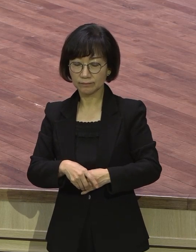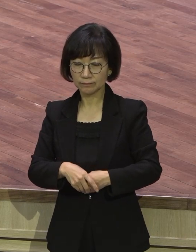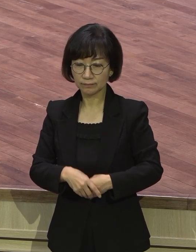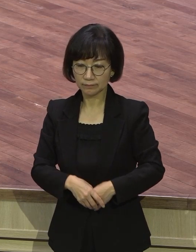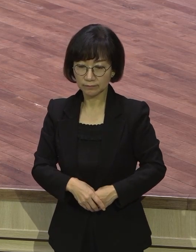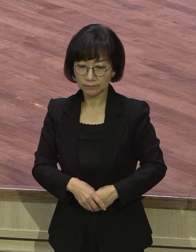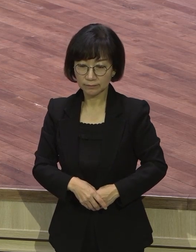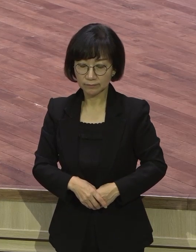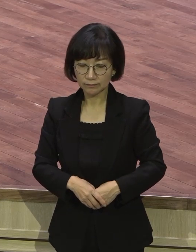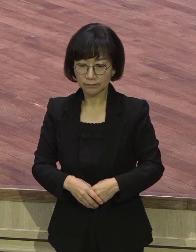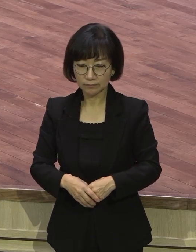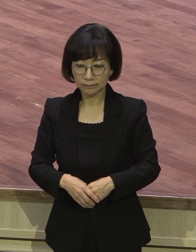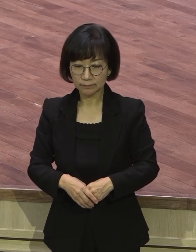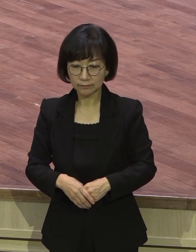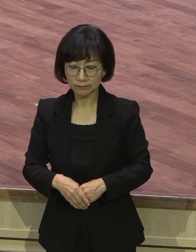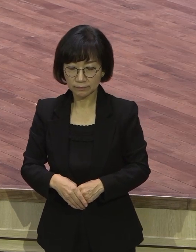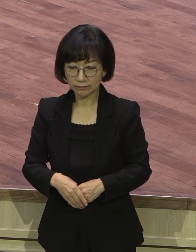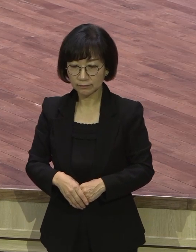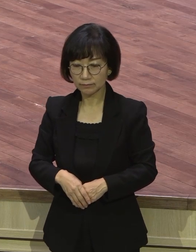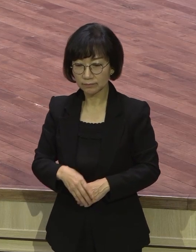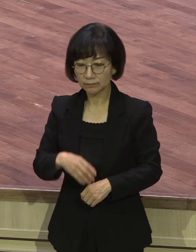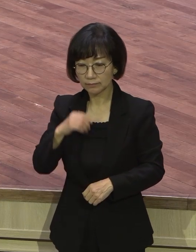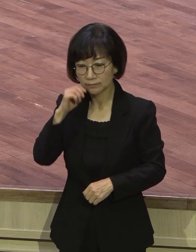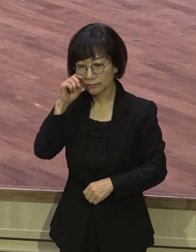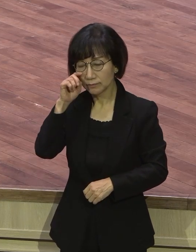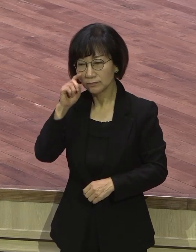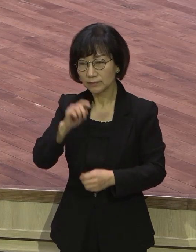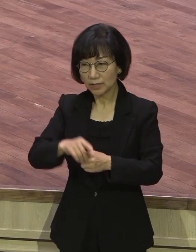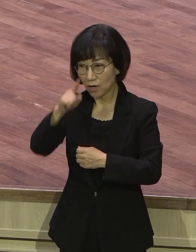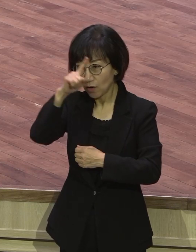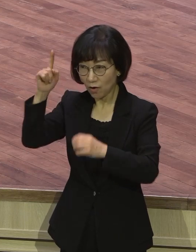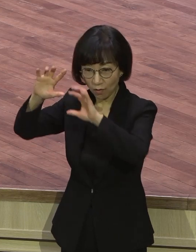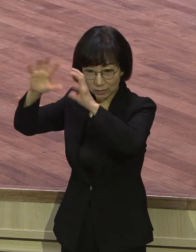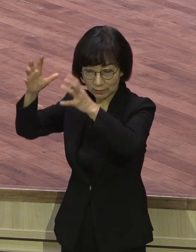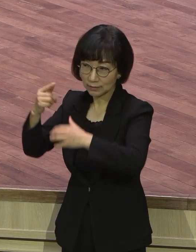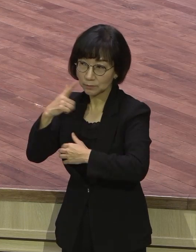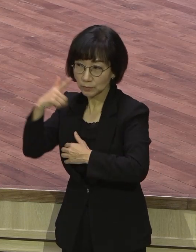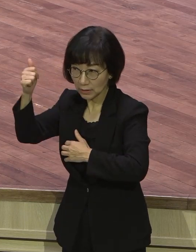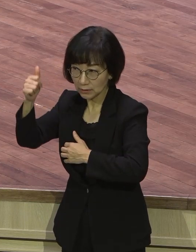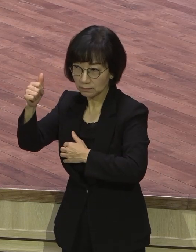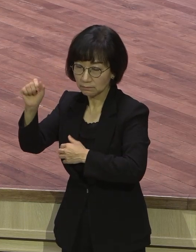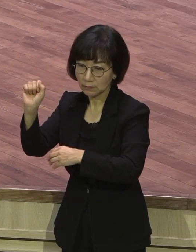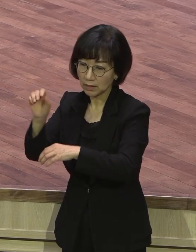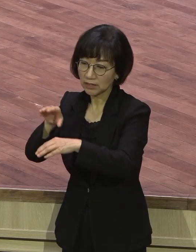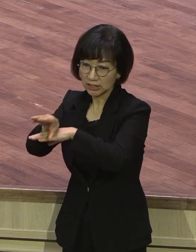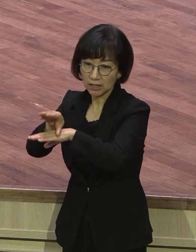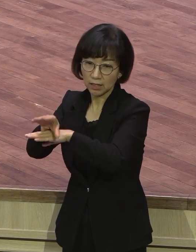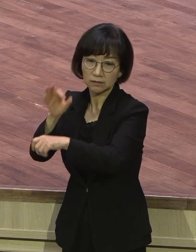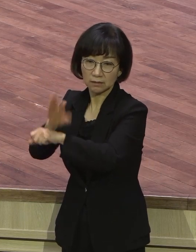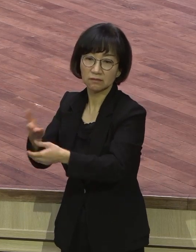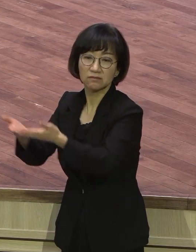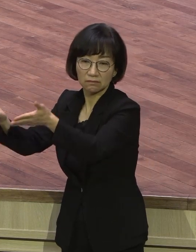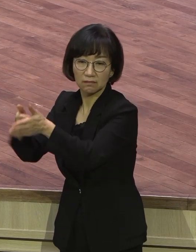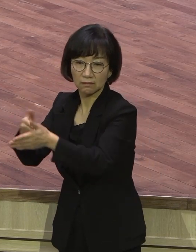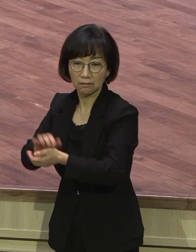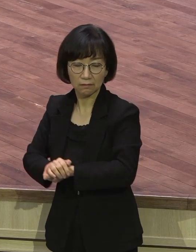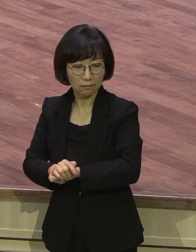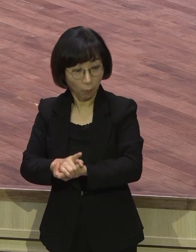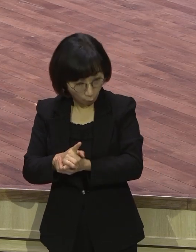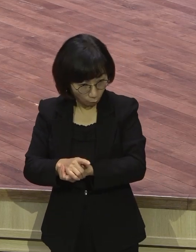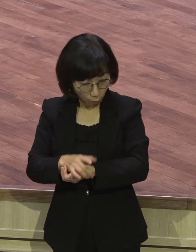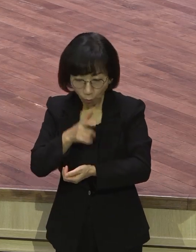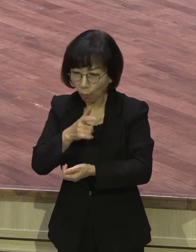러시아 목사님 차 샀던 뭐하는 사람 직업이